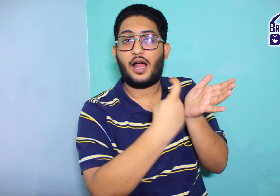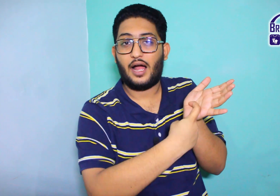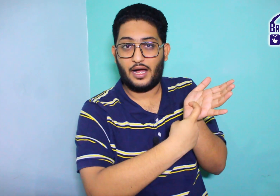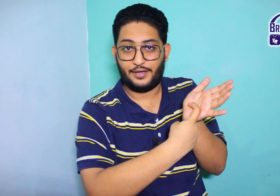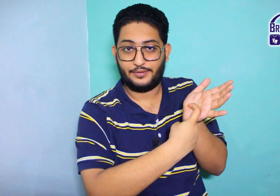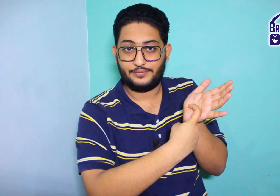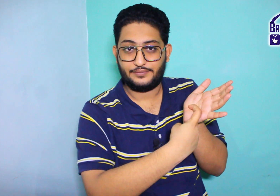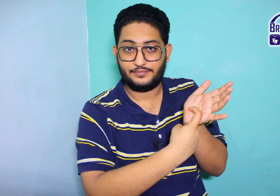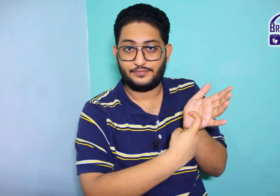आर।